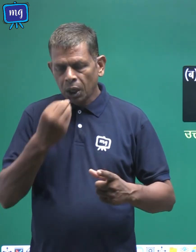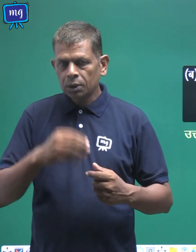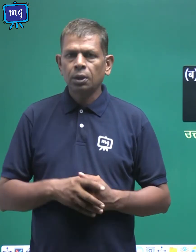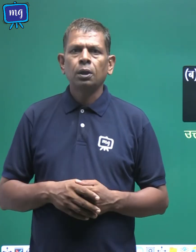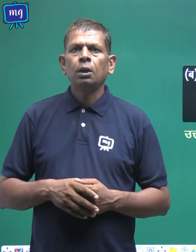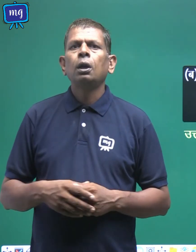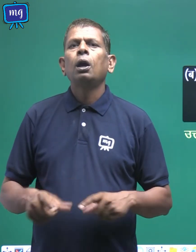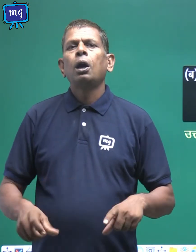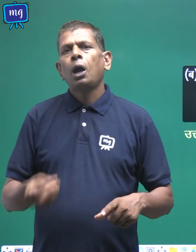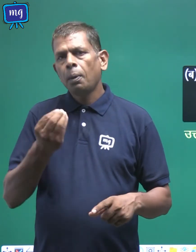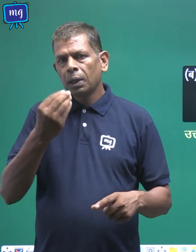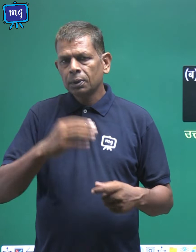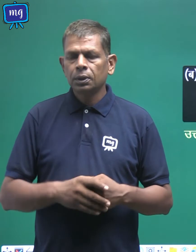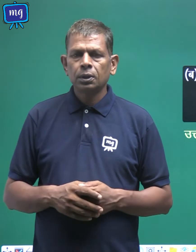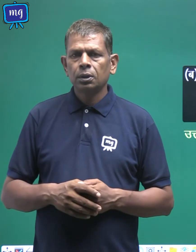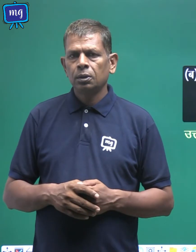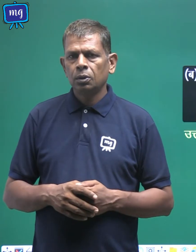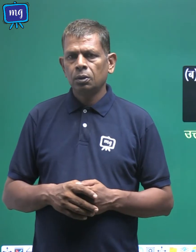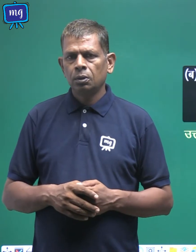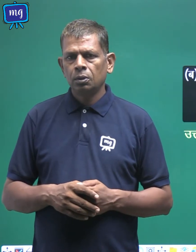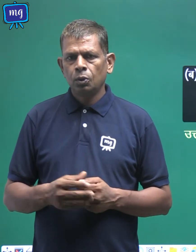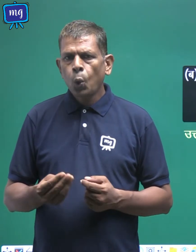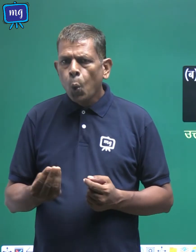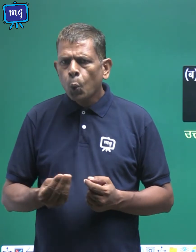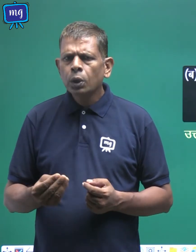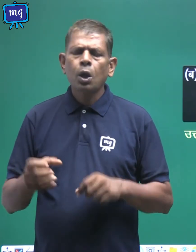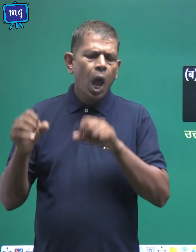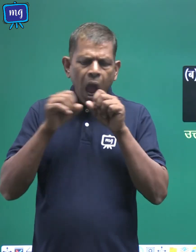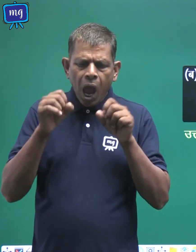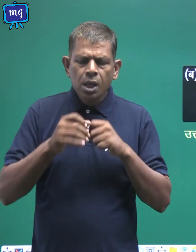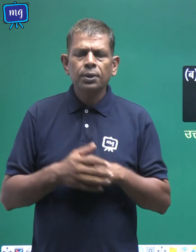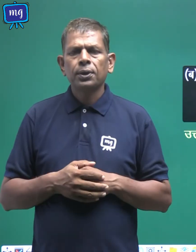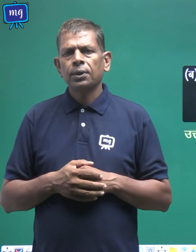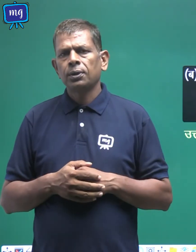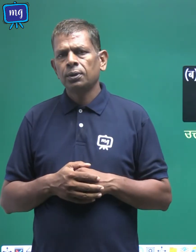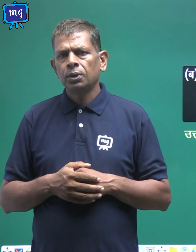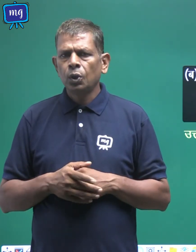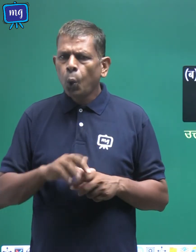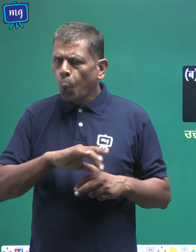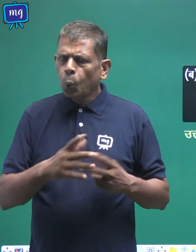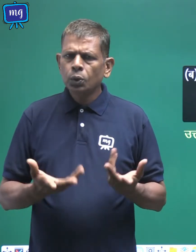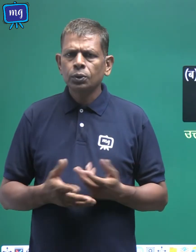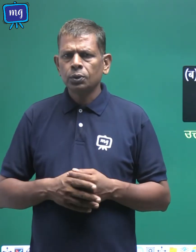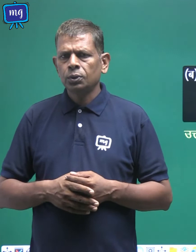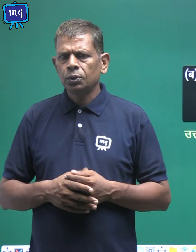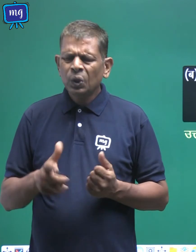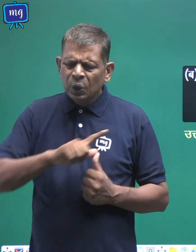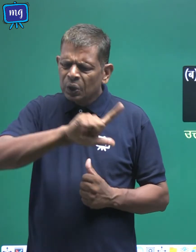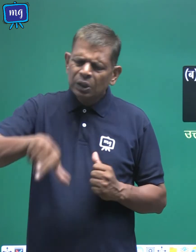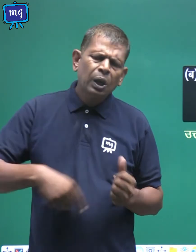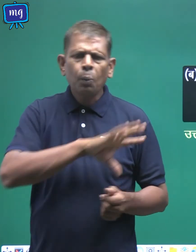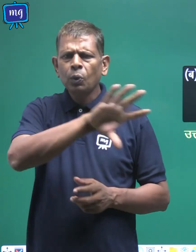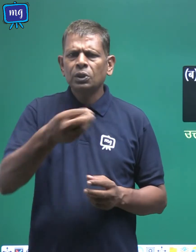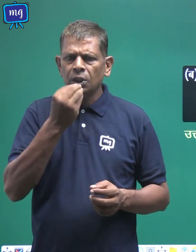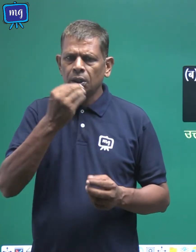या पादप उत्पाद खाते हैं, कुछ केवल मांस खाते हैं और कुछ सब कुछ खा